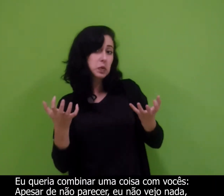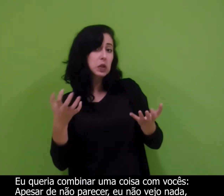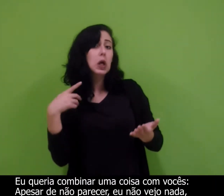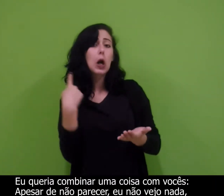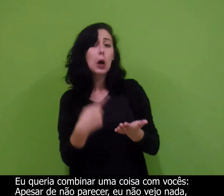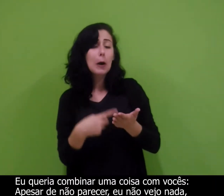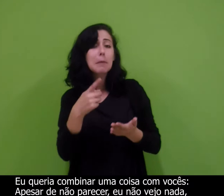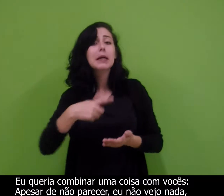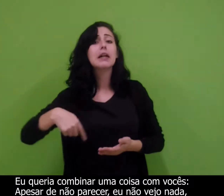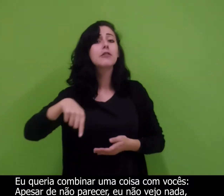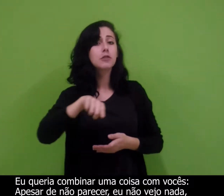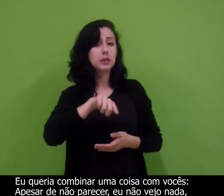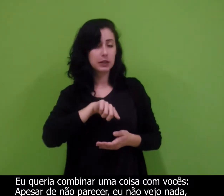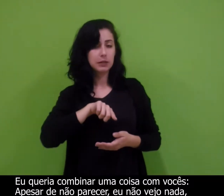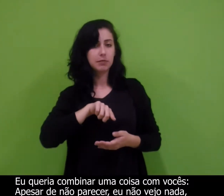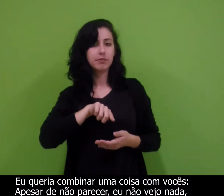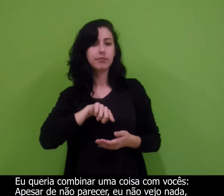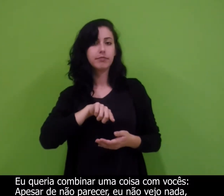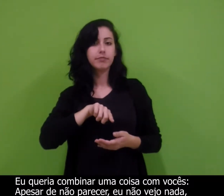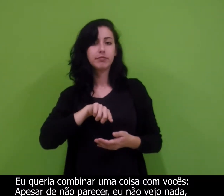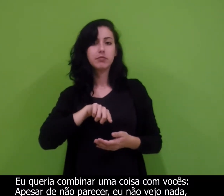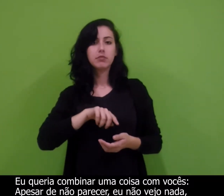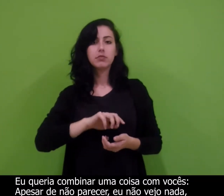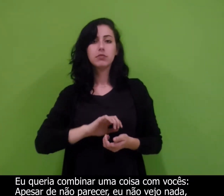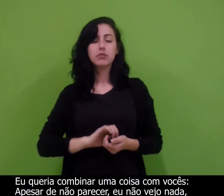E eu queria combinar uma coisa com vocês, então.